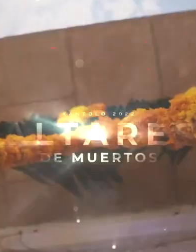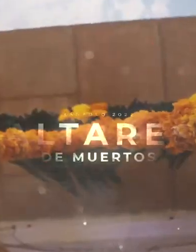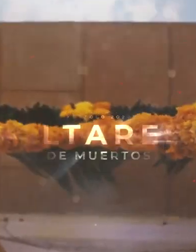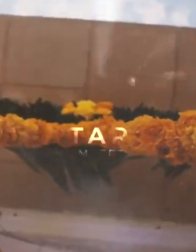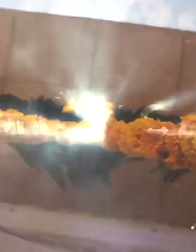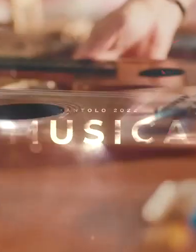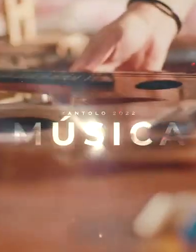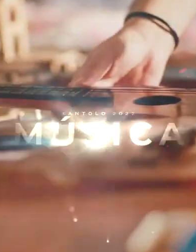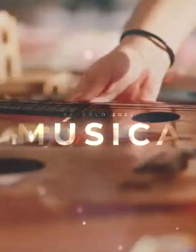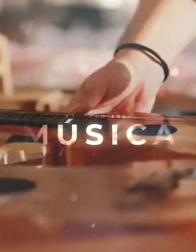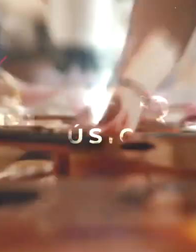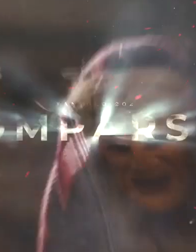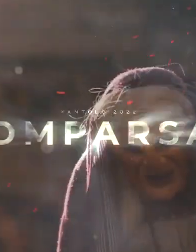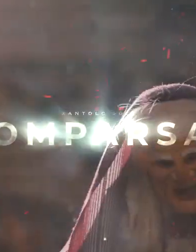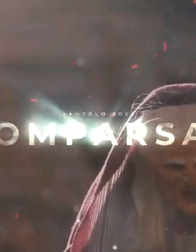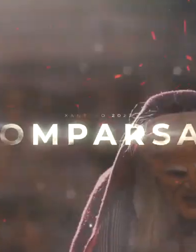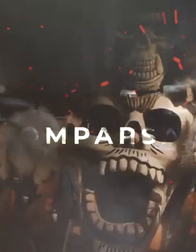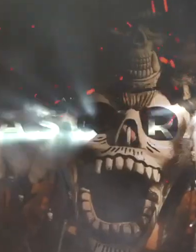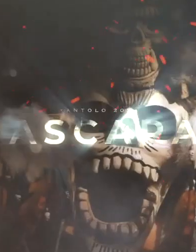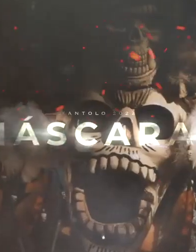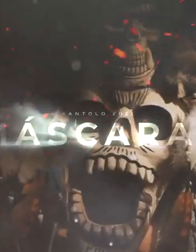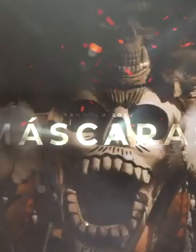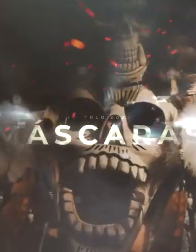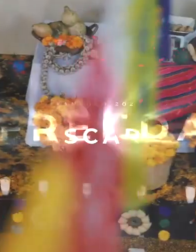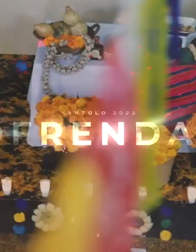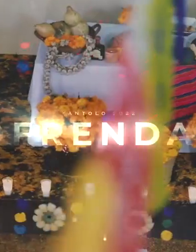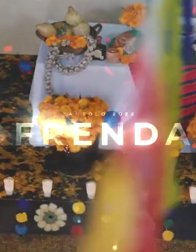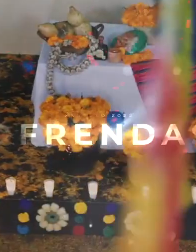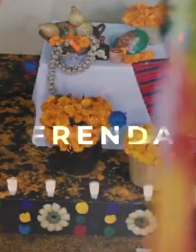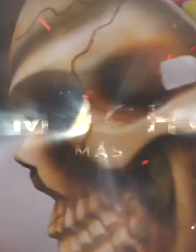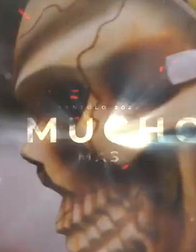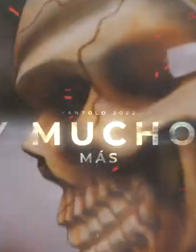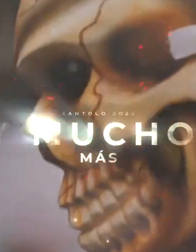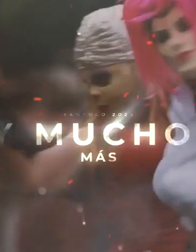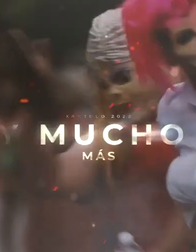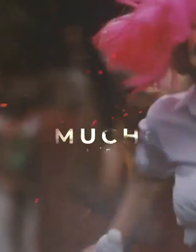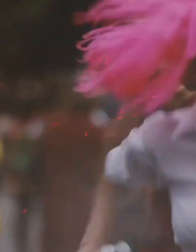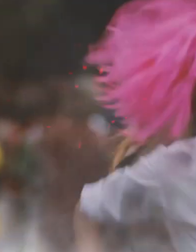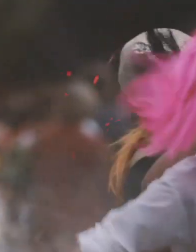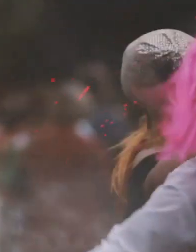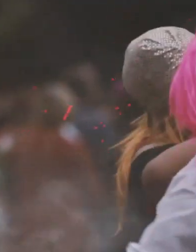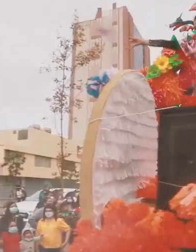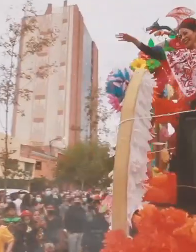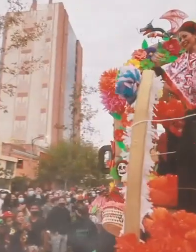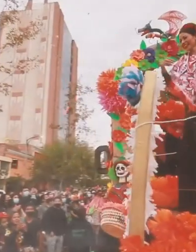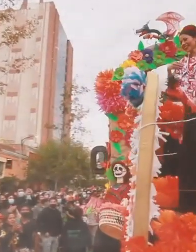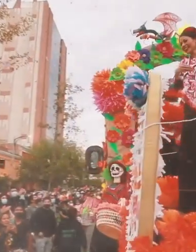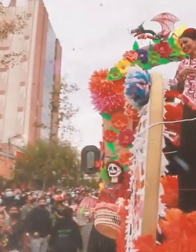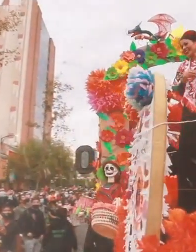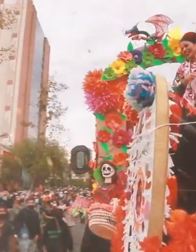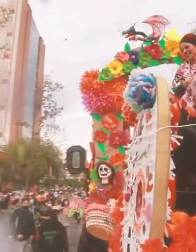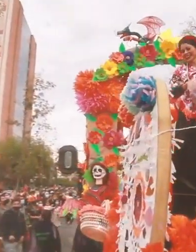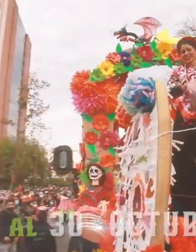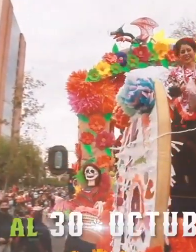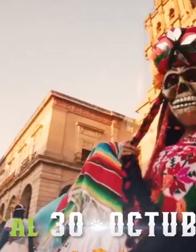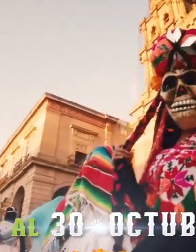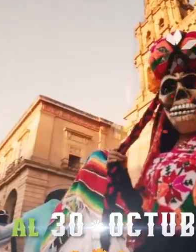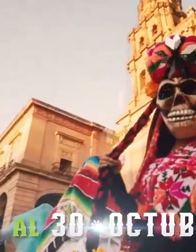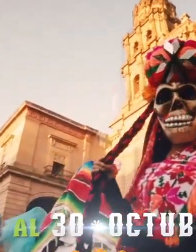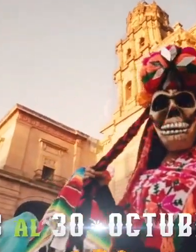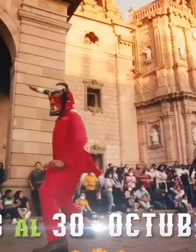Altares de muertos, música, comparsas, máscaras, ofrendas y mucho más para celebrar y recordar a nuestros ancestros.